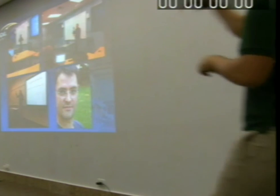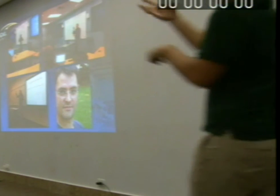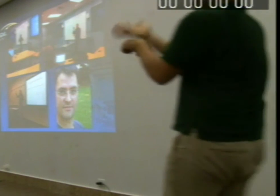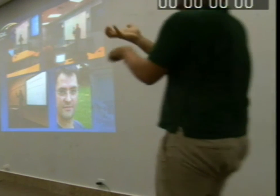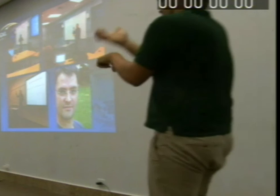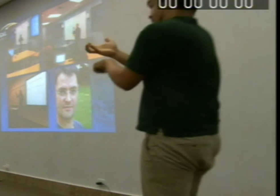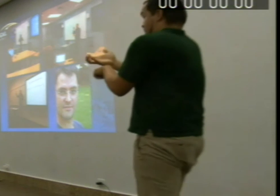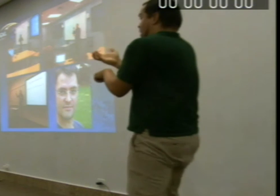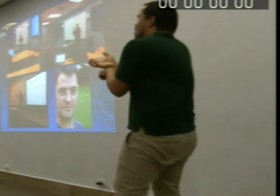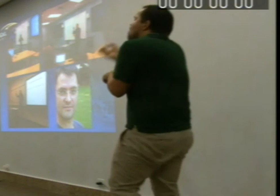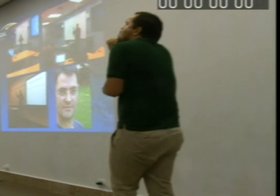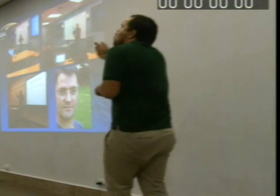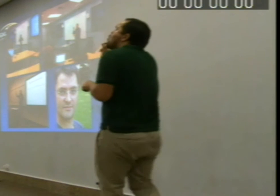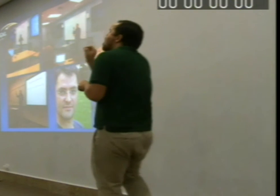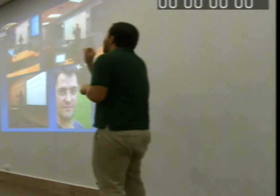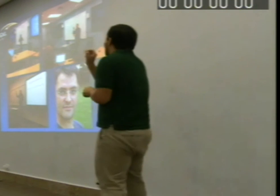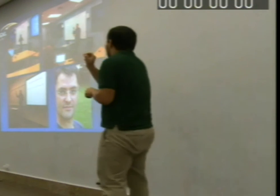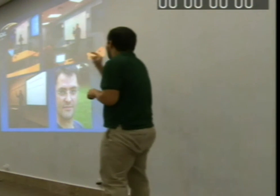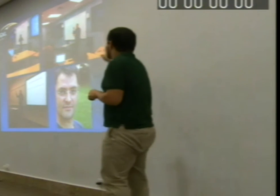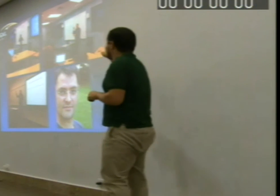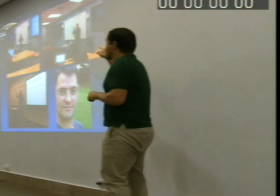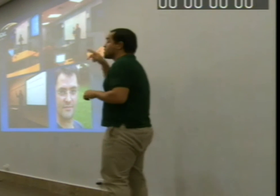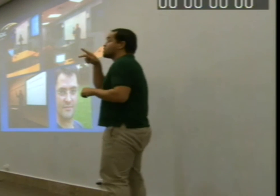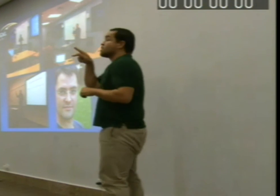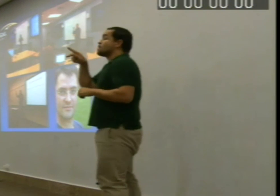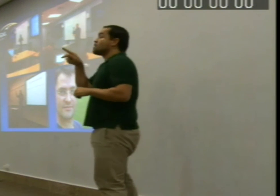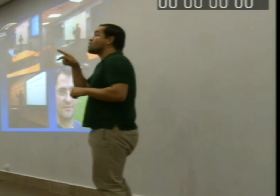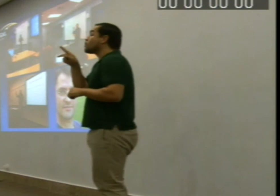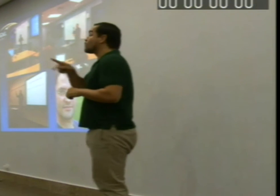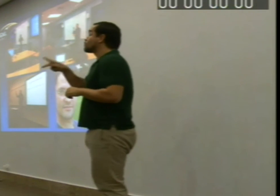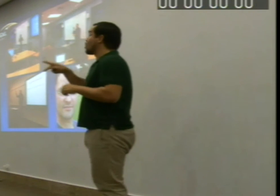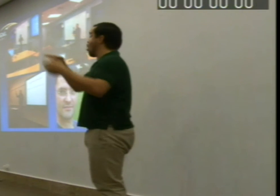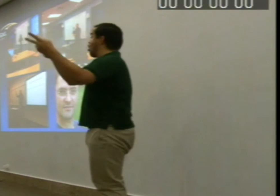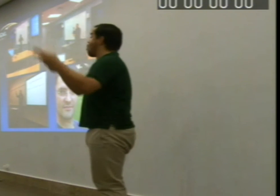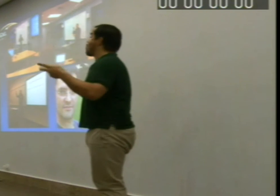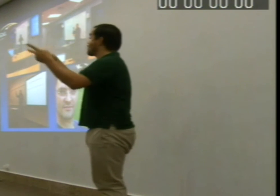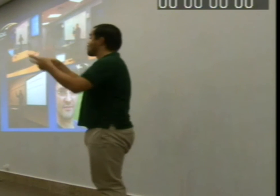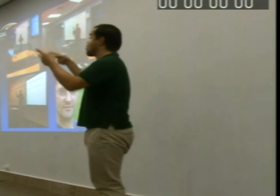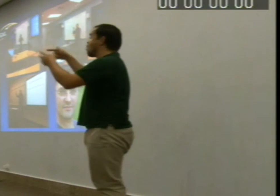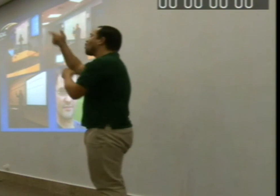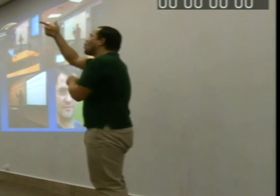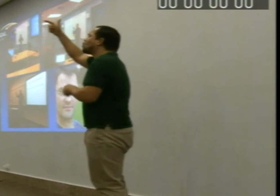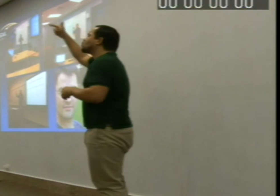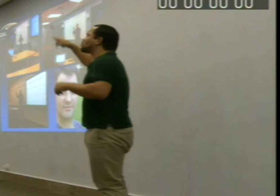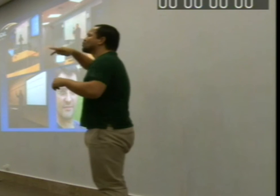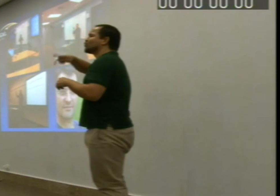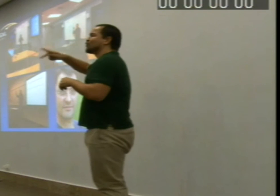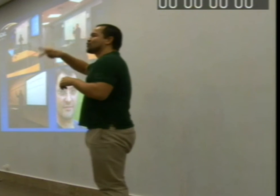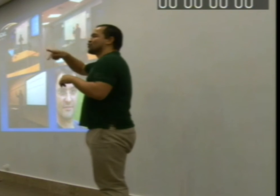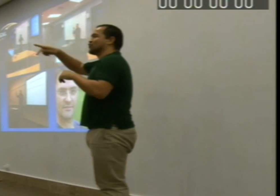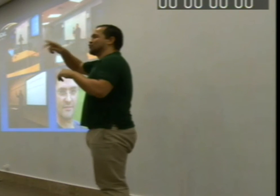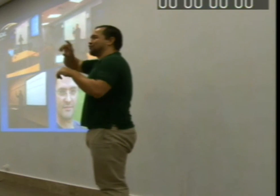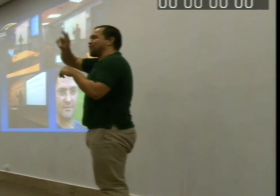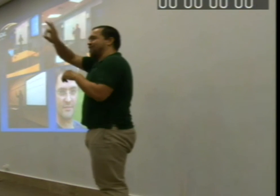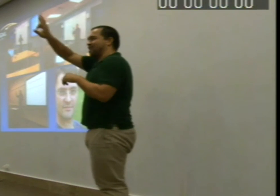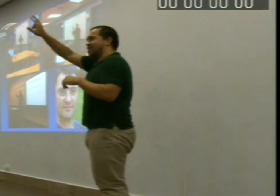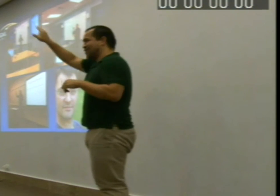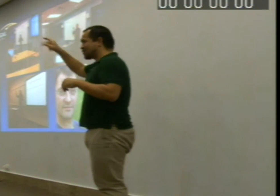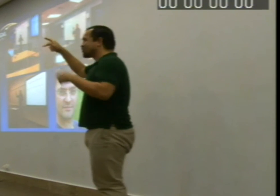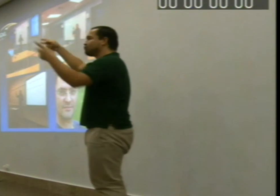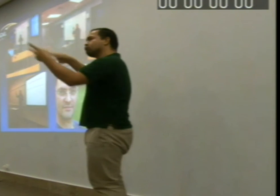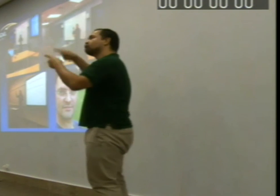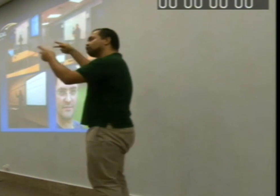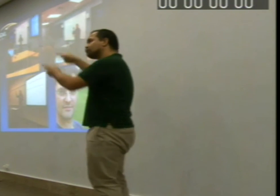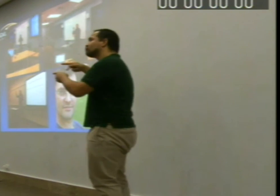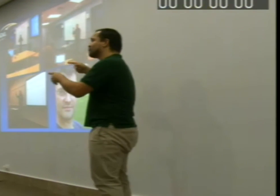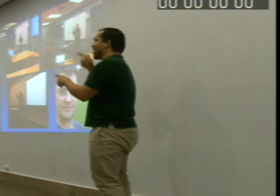estudar essa disciplina era boa o que que por que ela era boa o professor era convidado de outros de outros